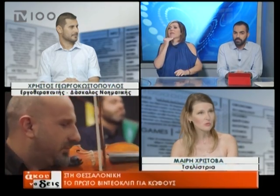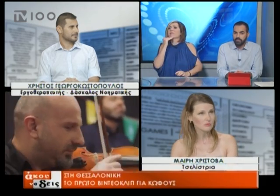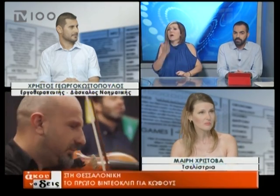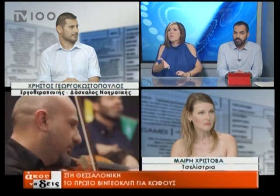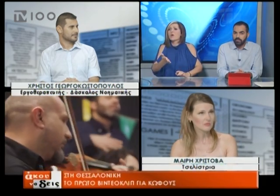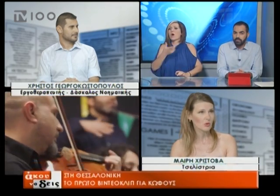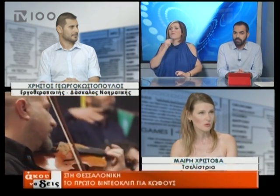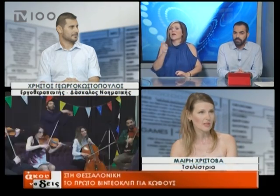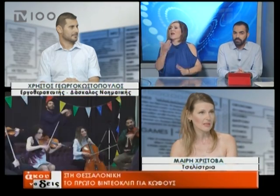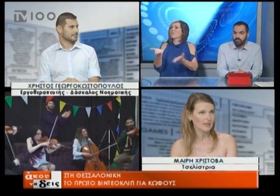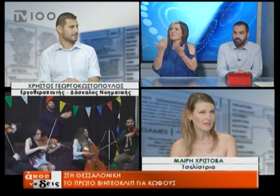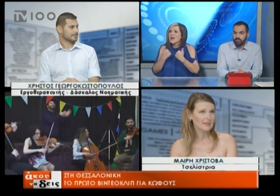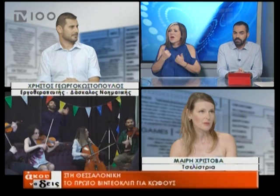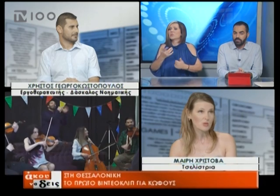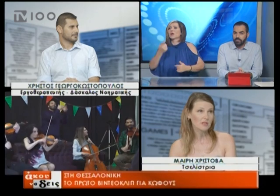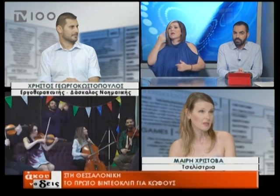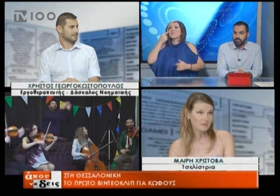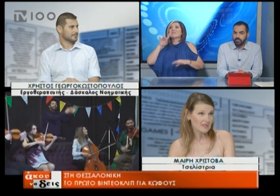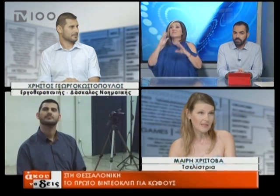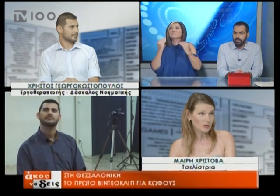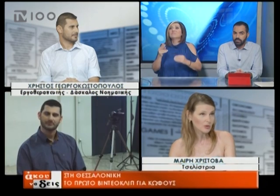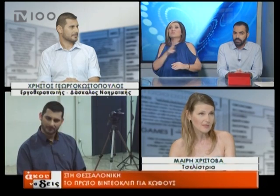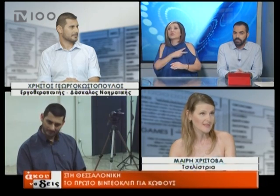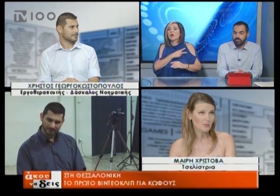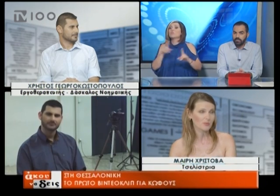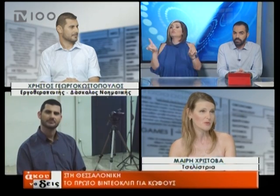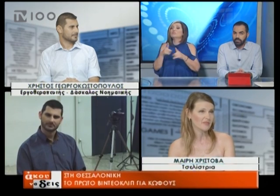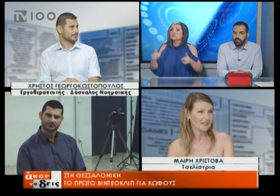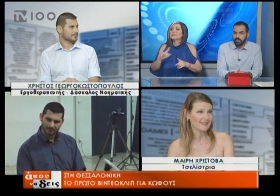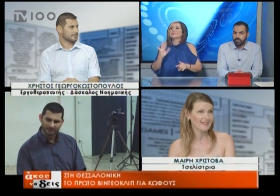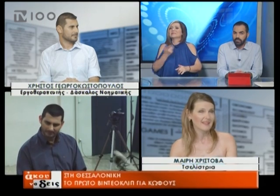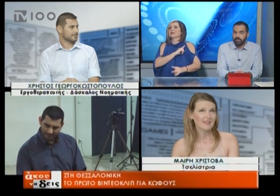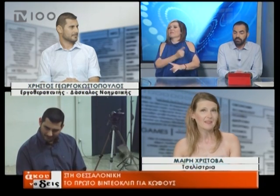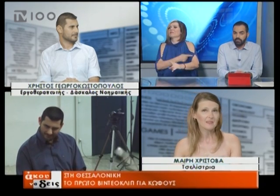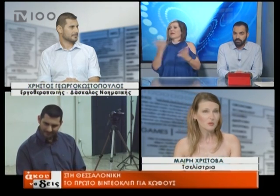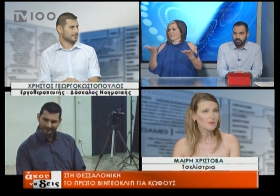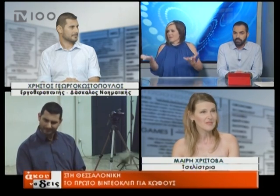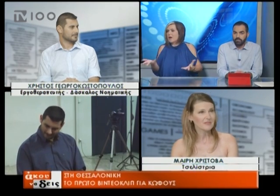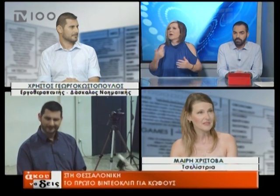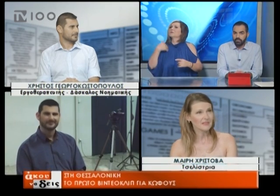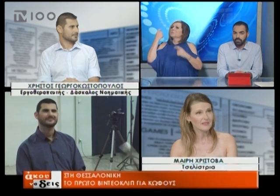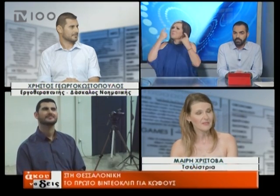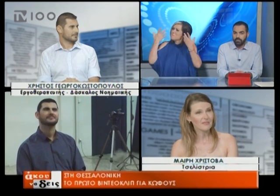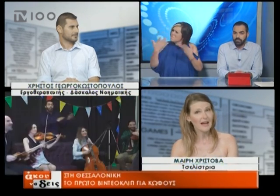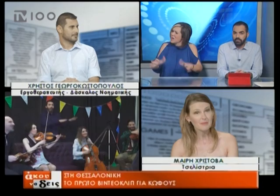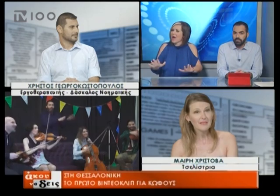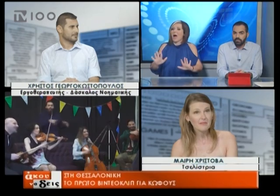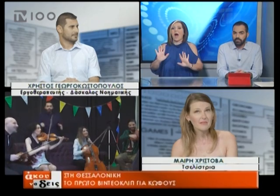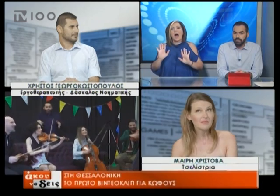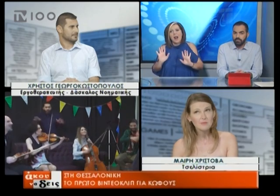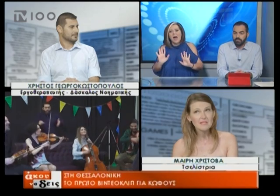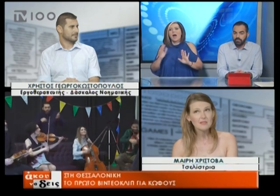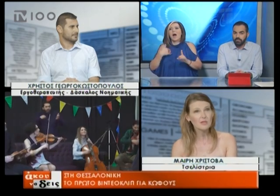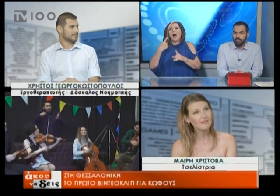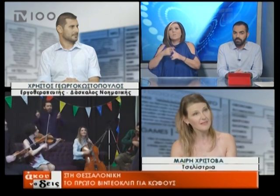γνωρίζουν τόσο καλά τη μουσική και τις δυνατότητες που προσφέρει. Το είχαμε σκεφτεί, βέβαια. Αλλά